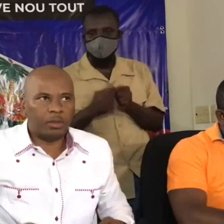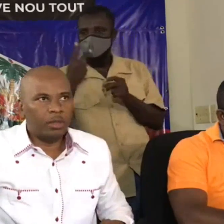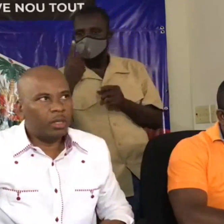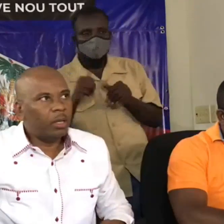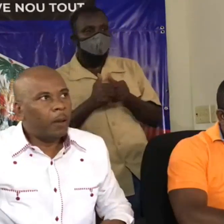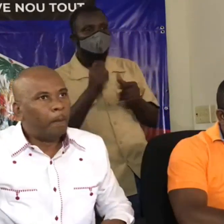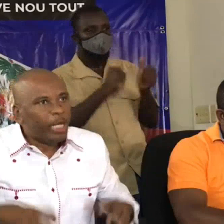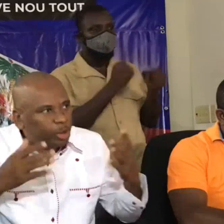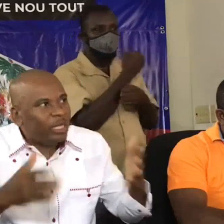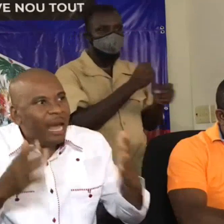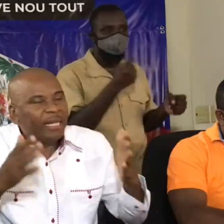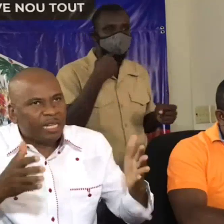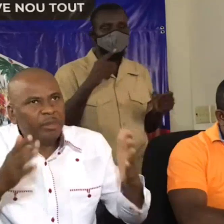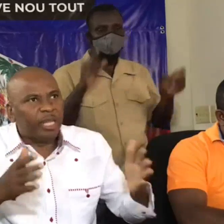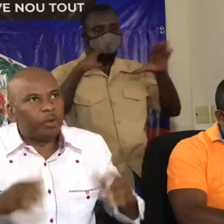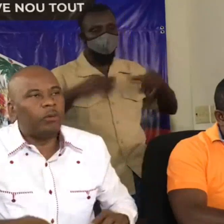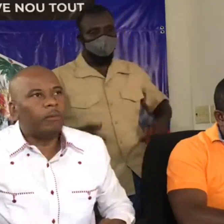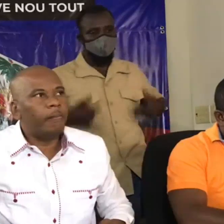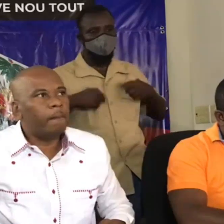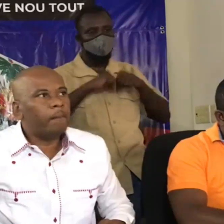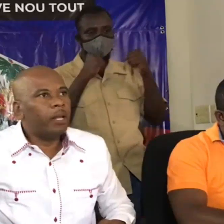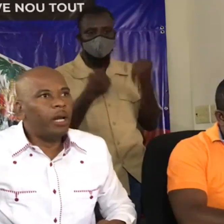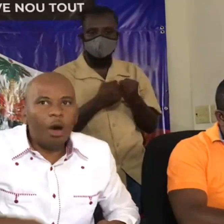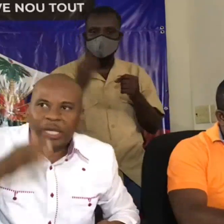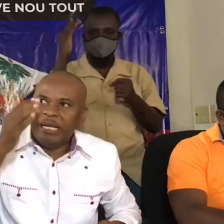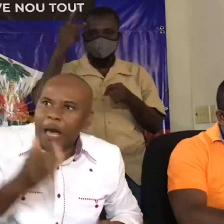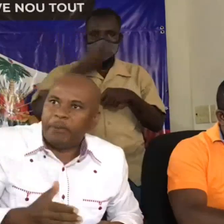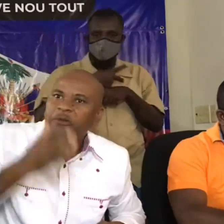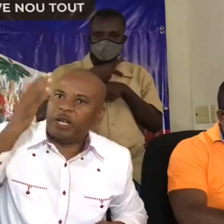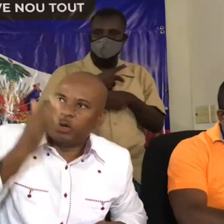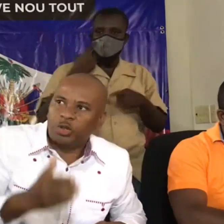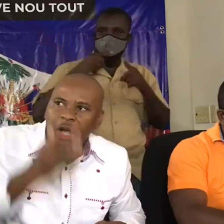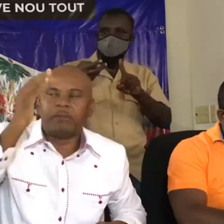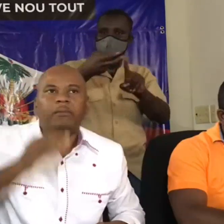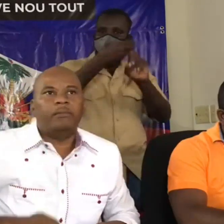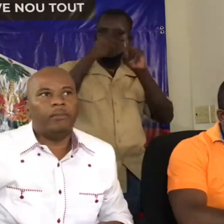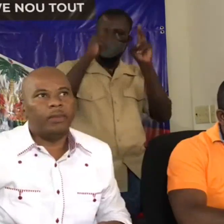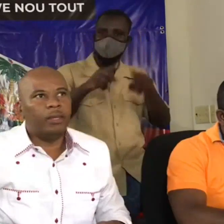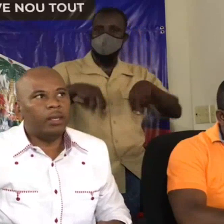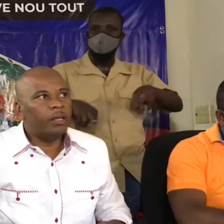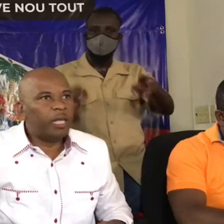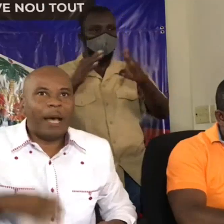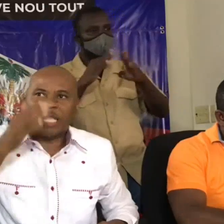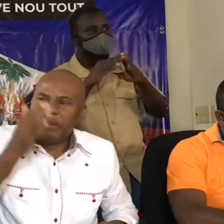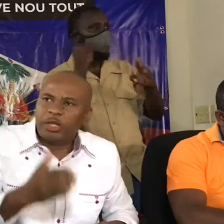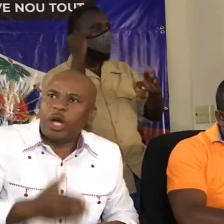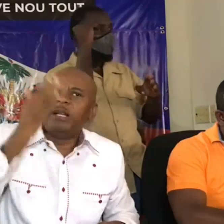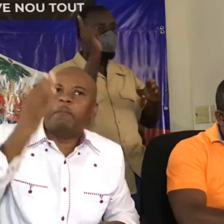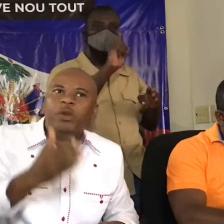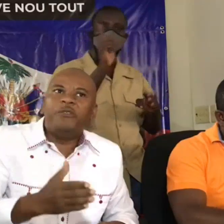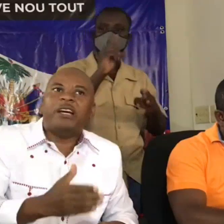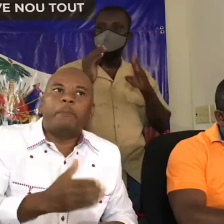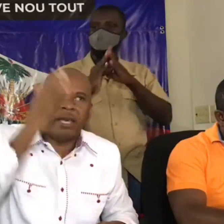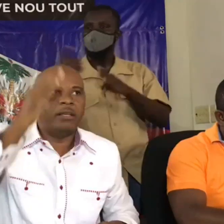population. Plus solidarité dans mitan yo. Là on kidnappe une fête dans zone. C'est pas seulement